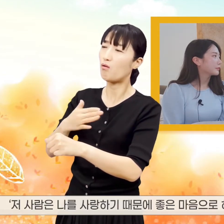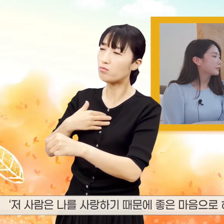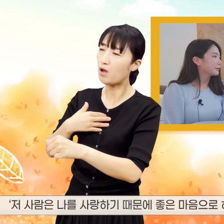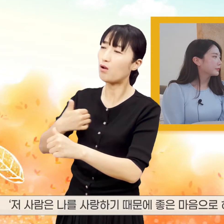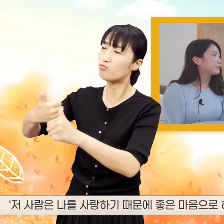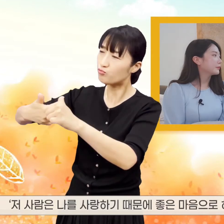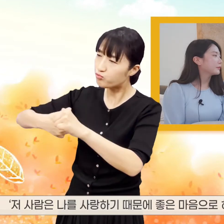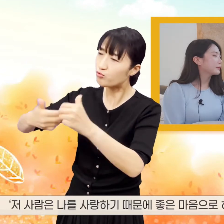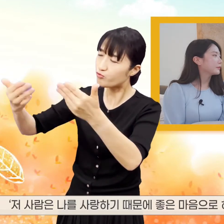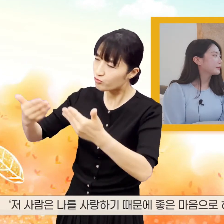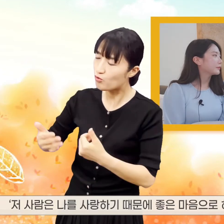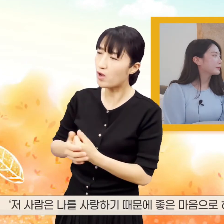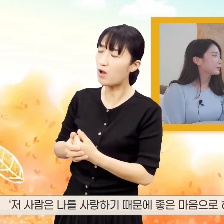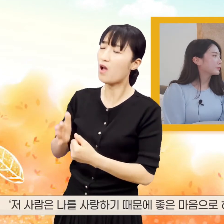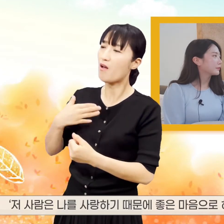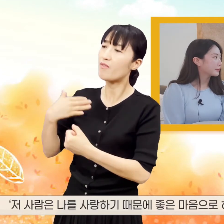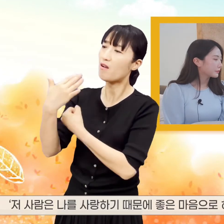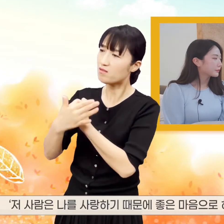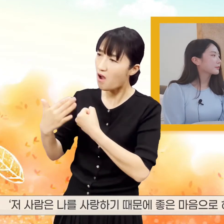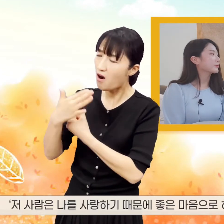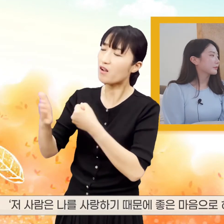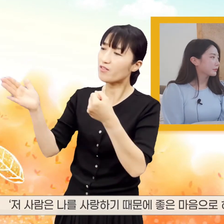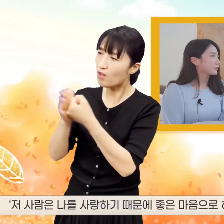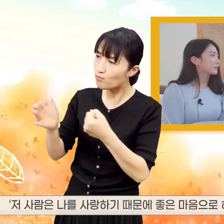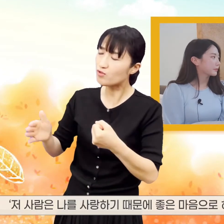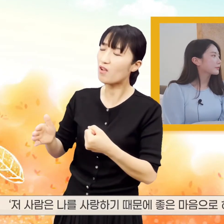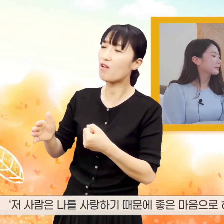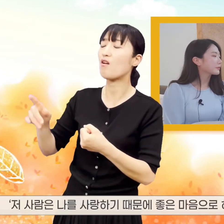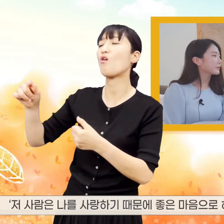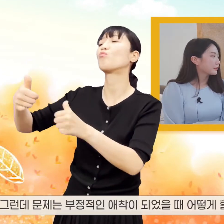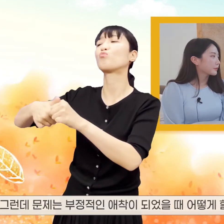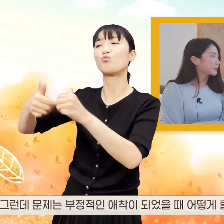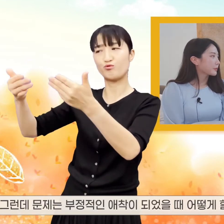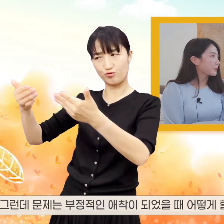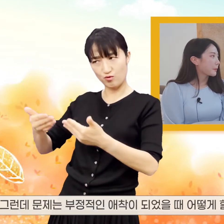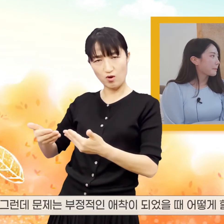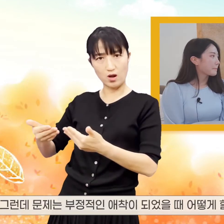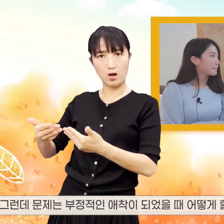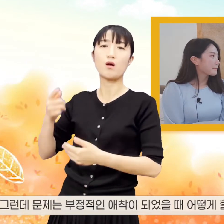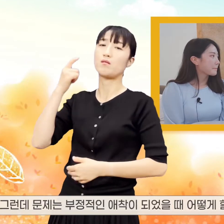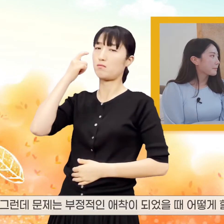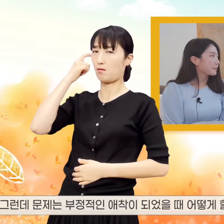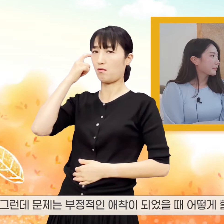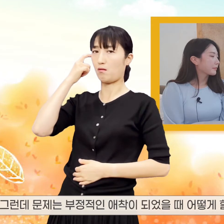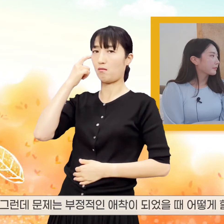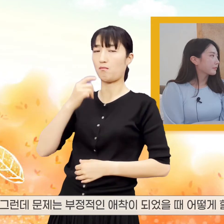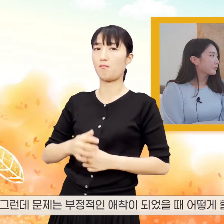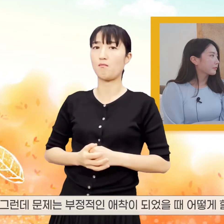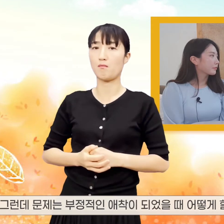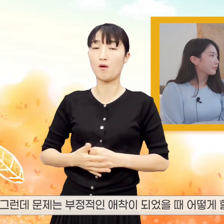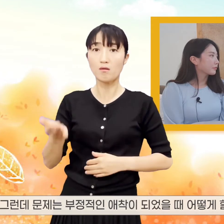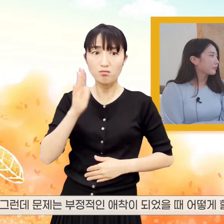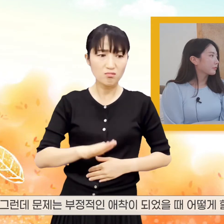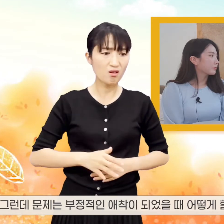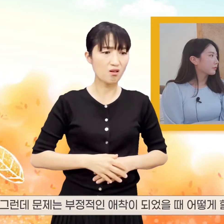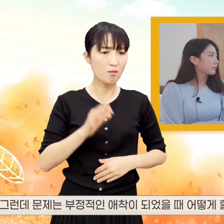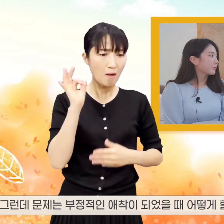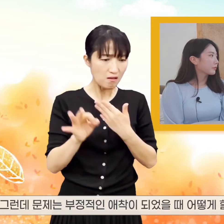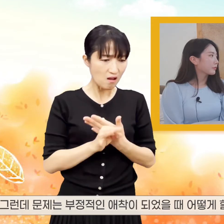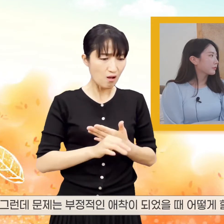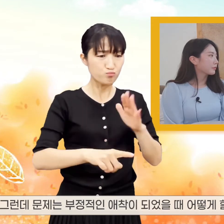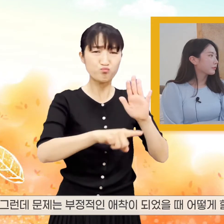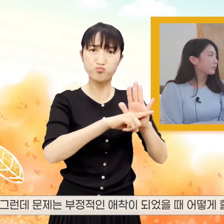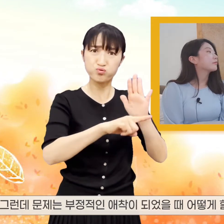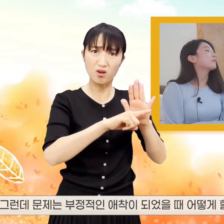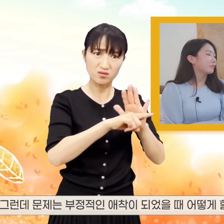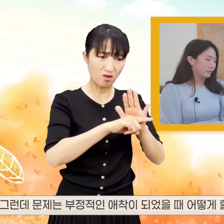사랑하기 때문에 또 좋은 마음으로 하는 거야. 라고 생각하게 되죠. 근데 이제 문제는 이러한 그 부정적인 애착이